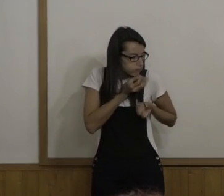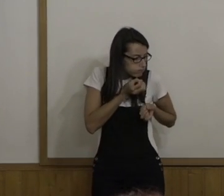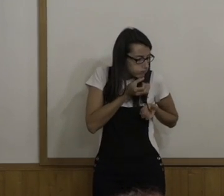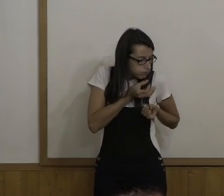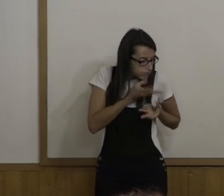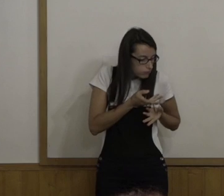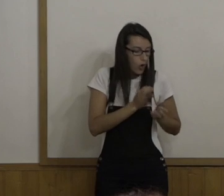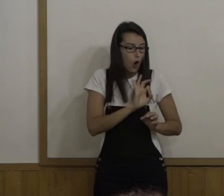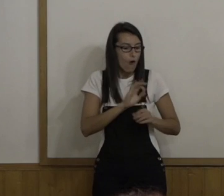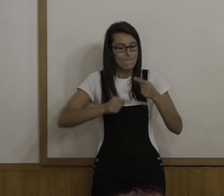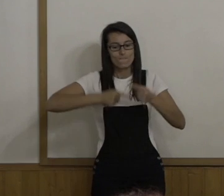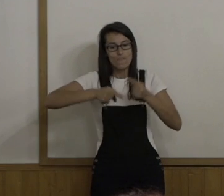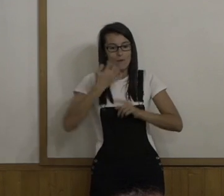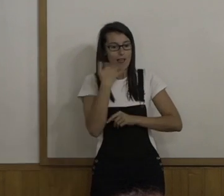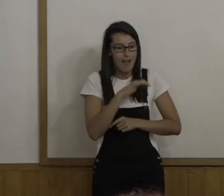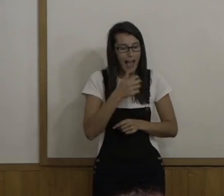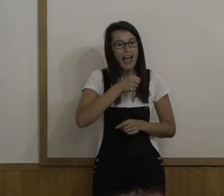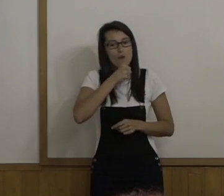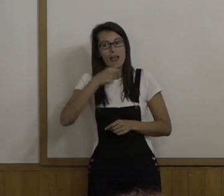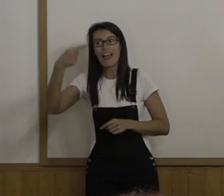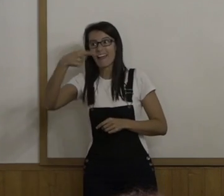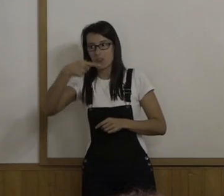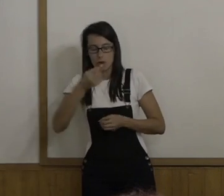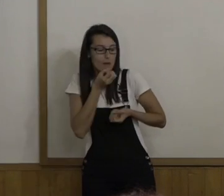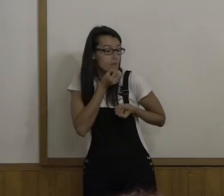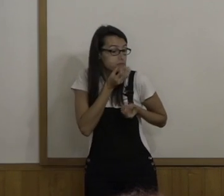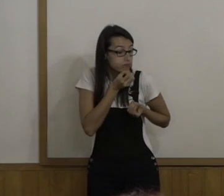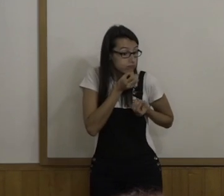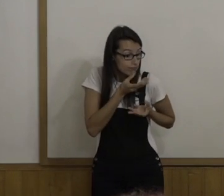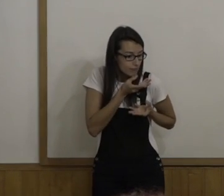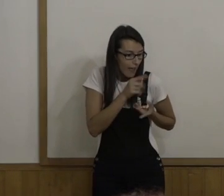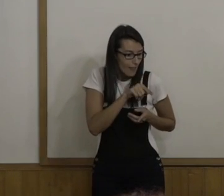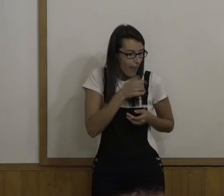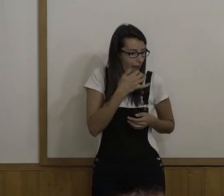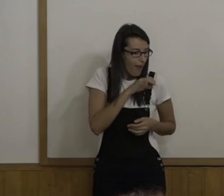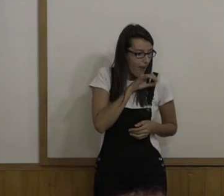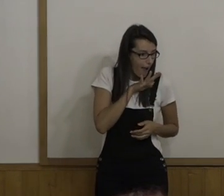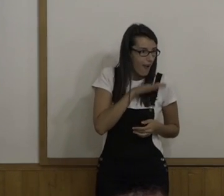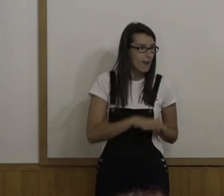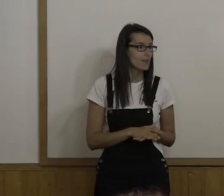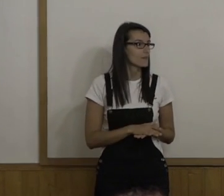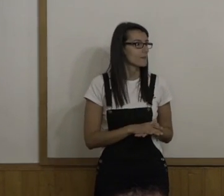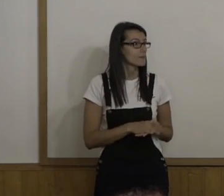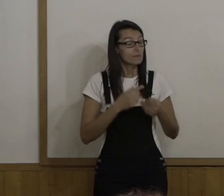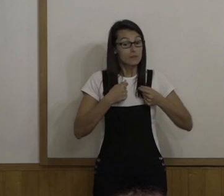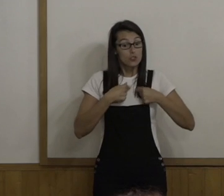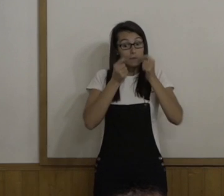anécdotas de la famosa abuela Genoveva. Entonces, realmente, lo que me doy cuenta